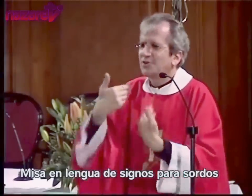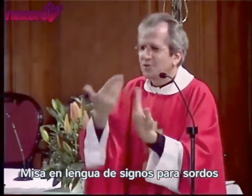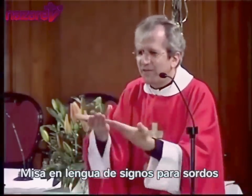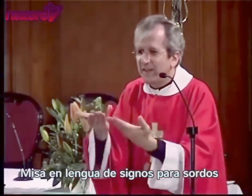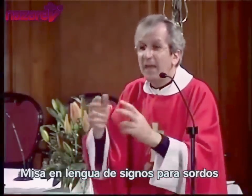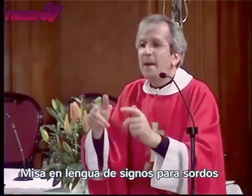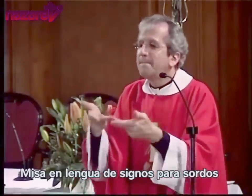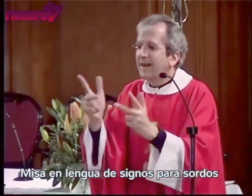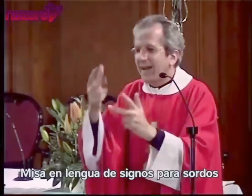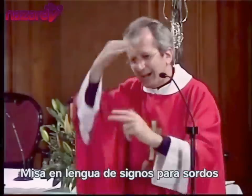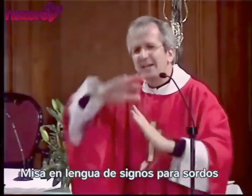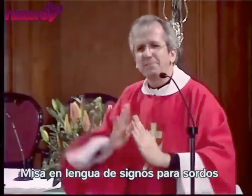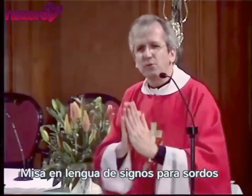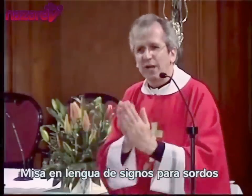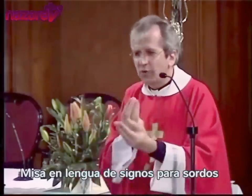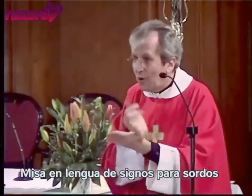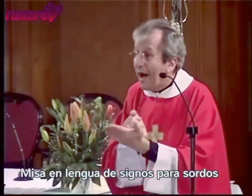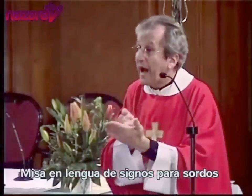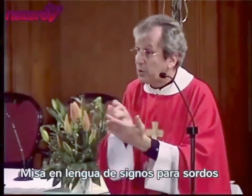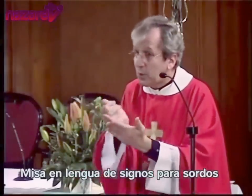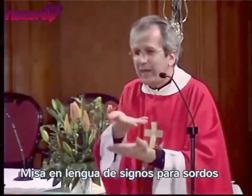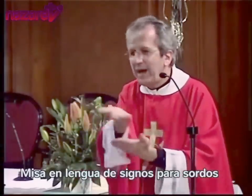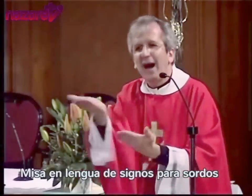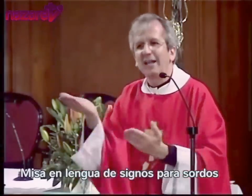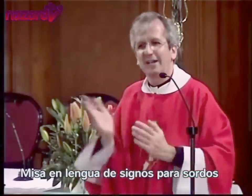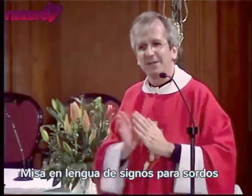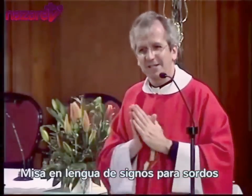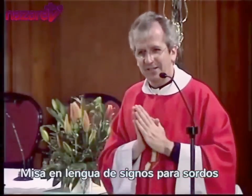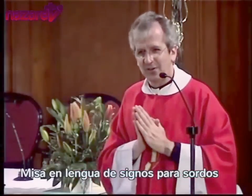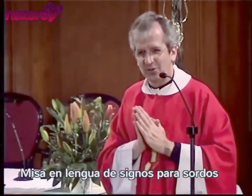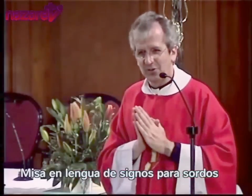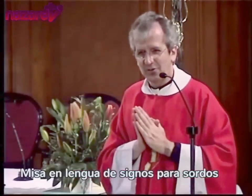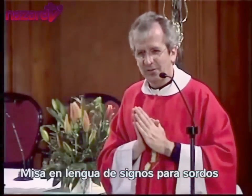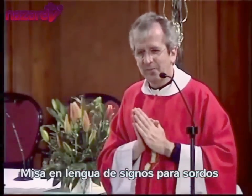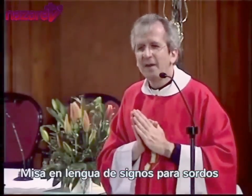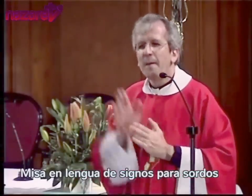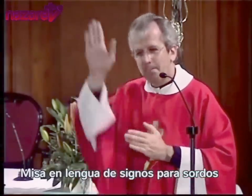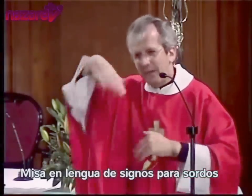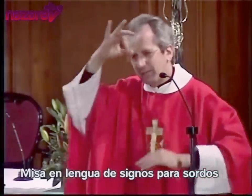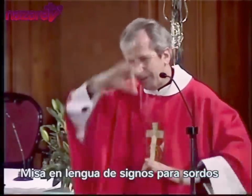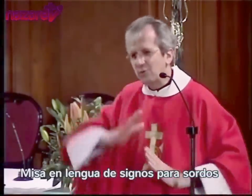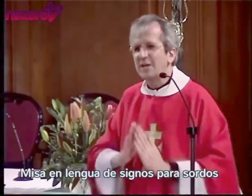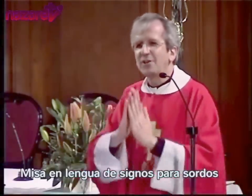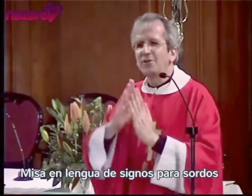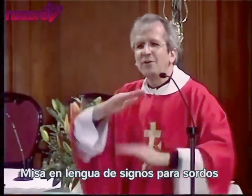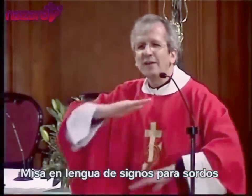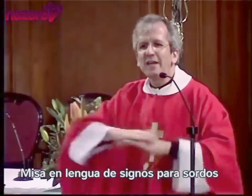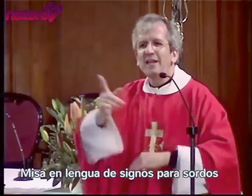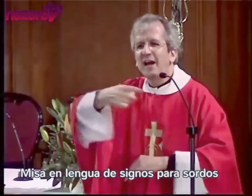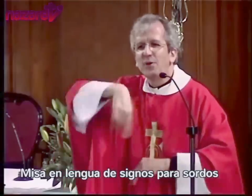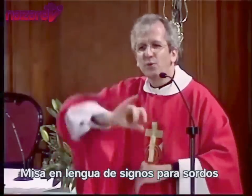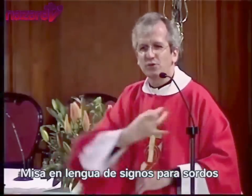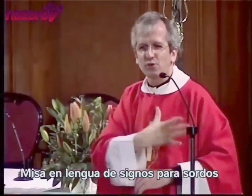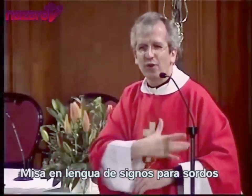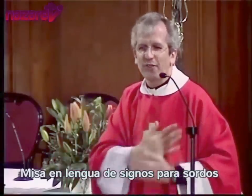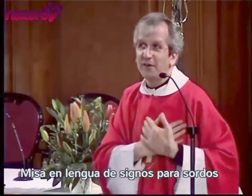oportunidad que Dios nos ofrece para dejar que el Espíritu Santo actúe a través de nosotros. Ven Espíritu Santo y